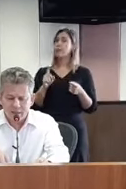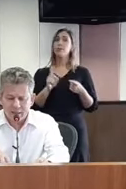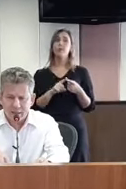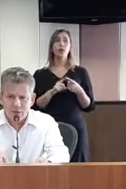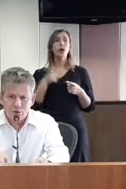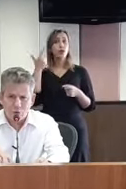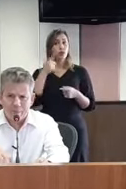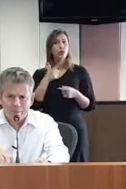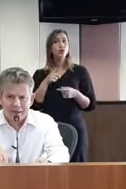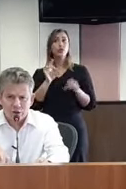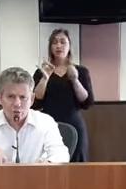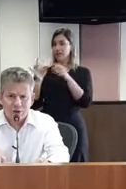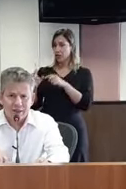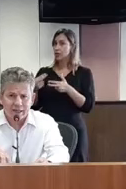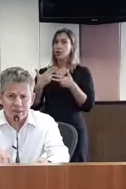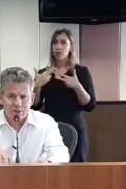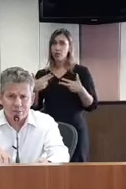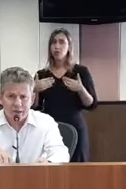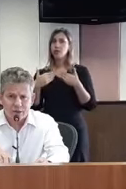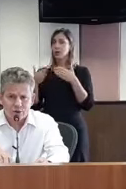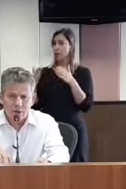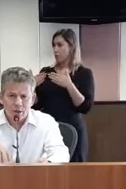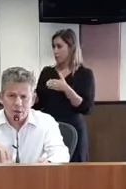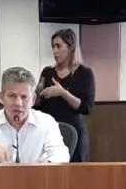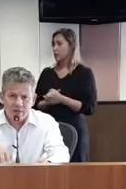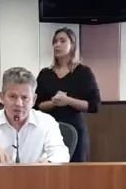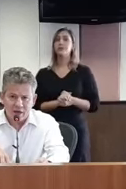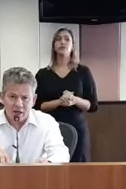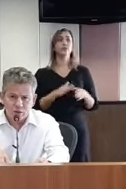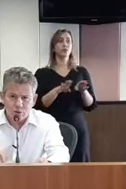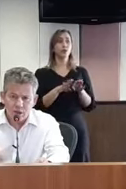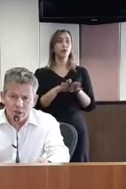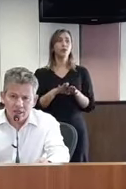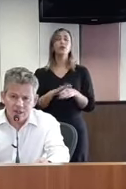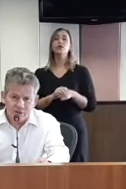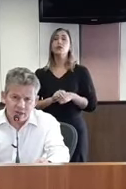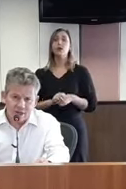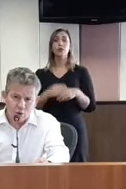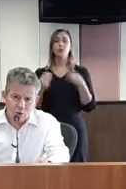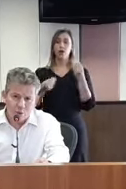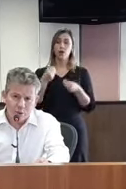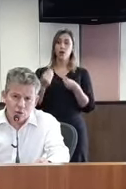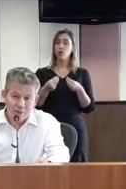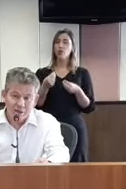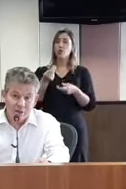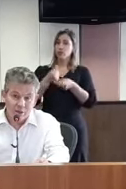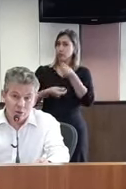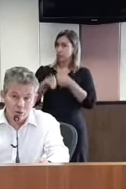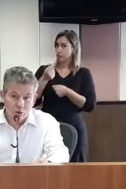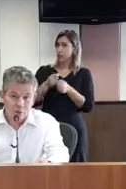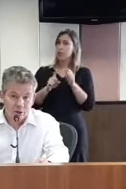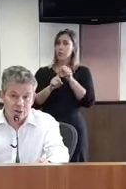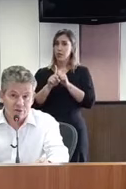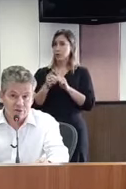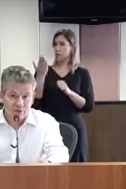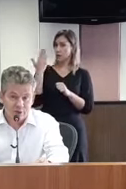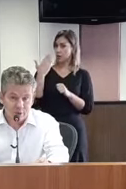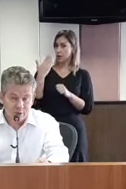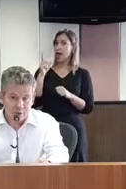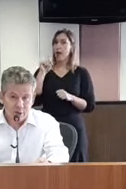nós arrecadamos, boa parte do que nós arrecadamos em março, é reflexo da atividade econômica do mês anterior,